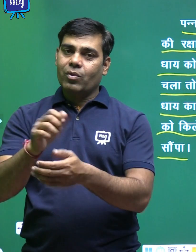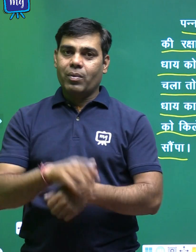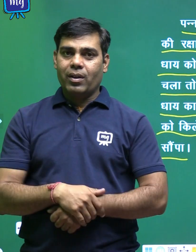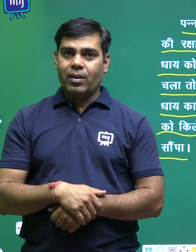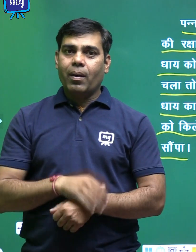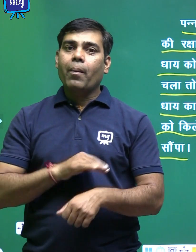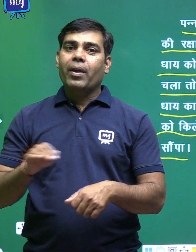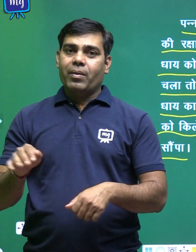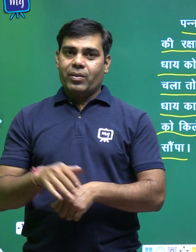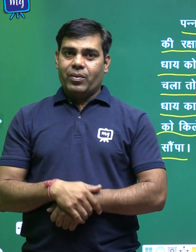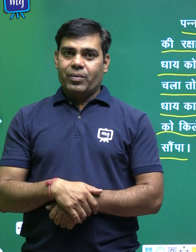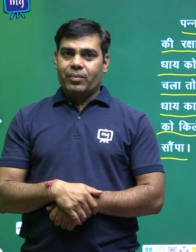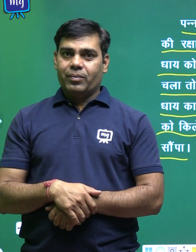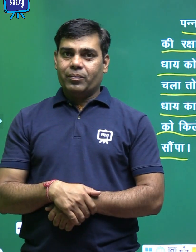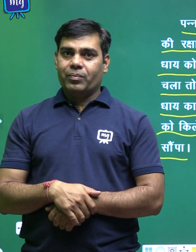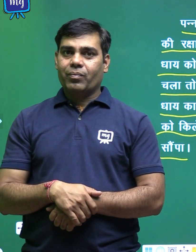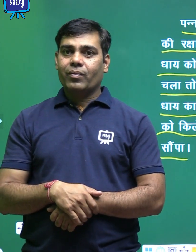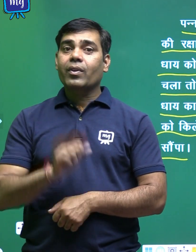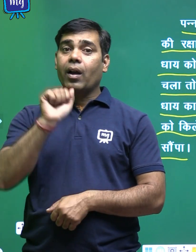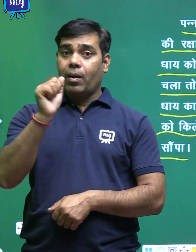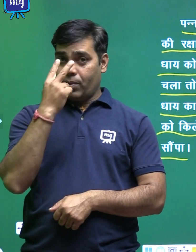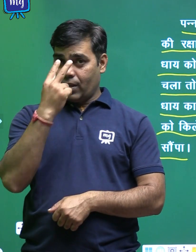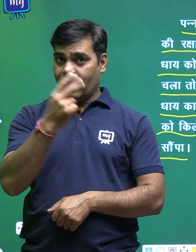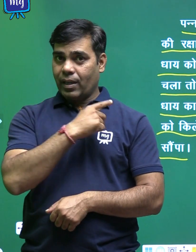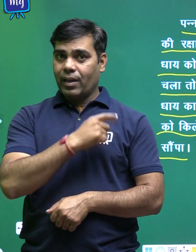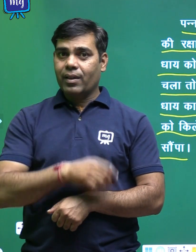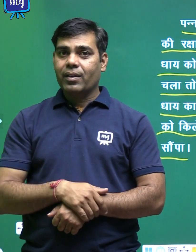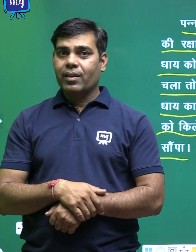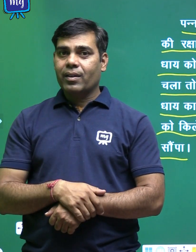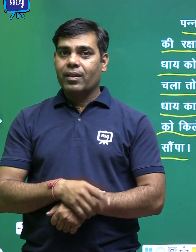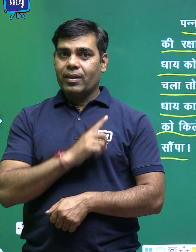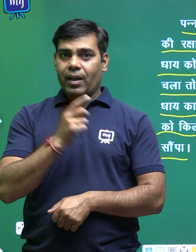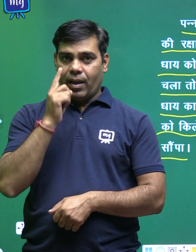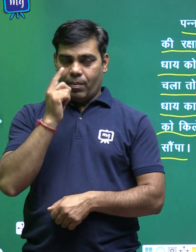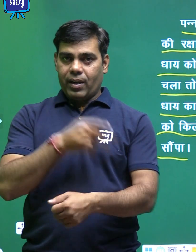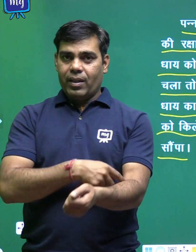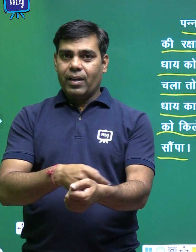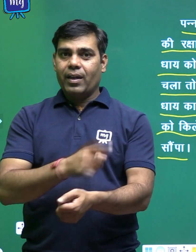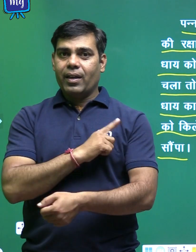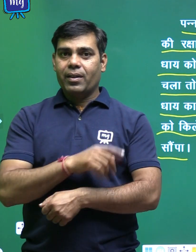प्यारे बच्चों, आप देख रहे हैं यह पन्नाधाय है